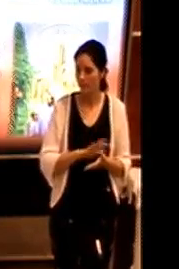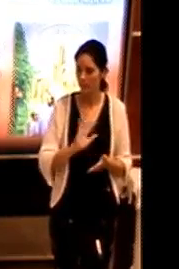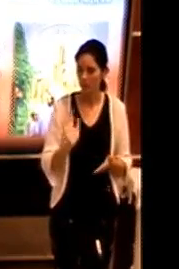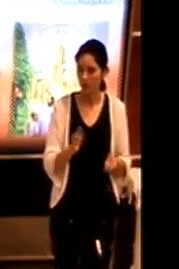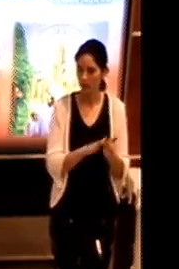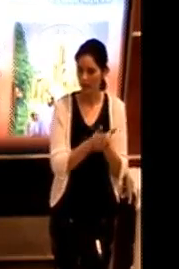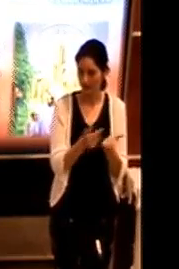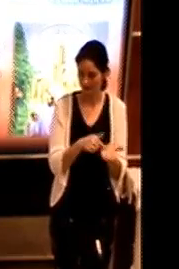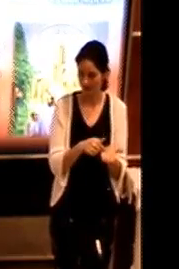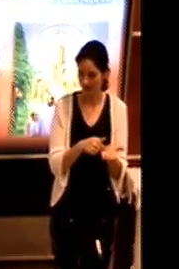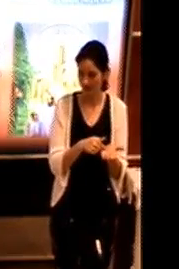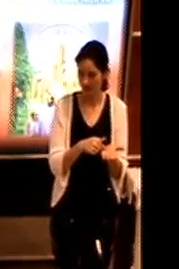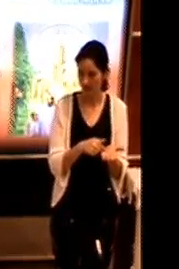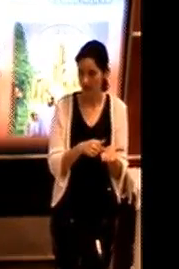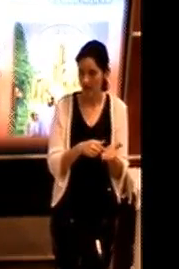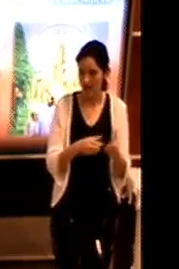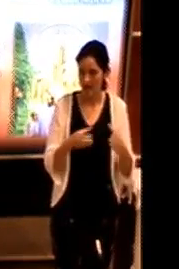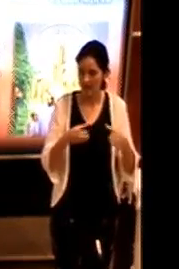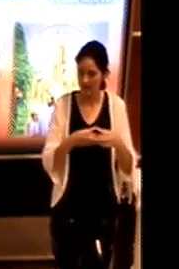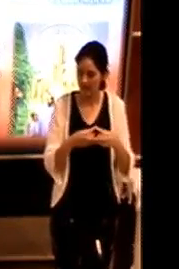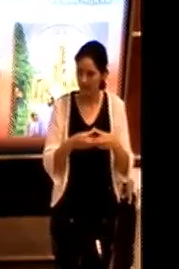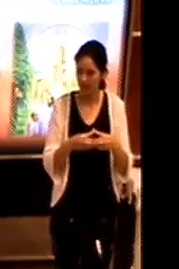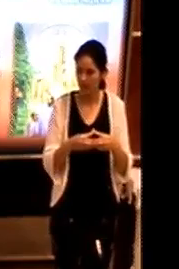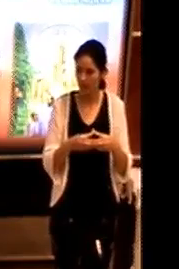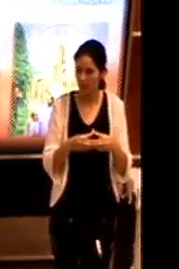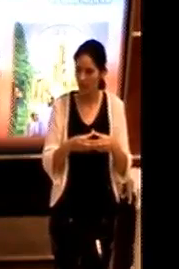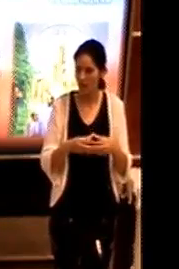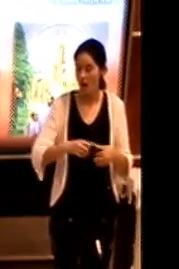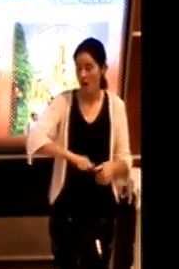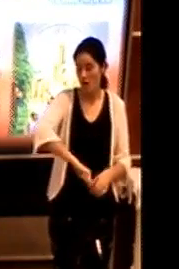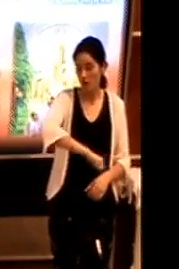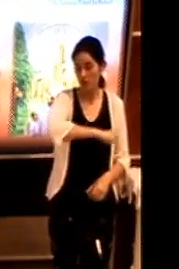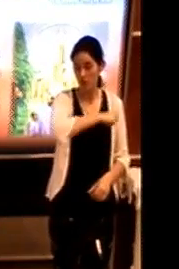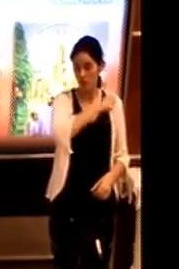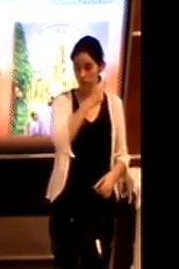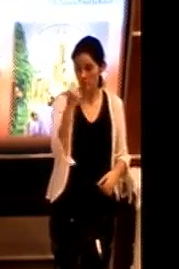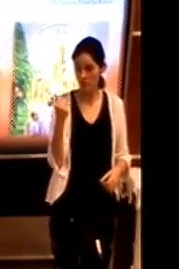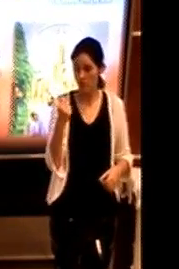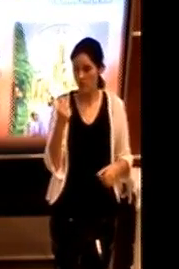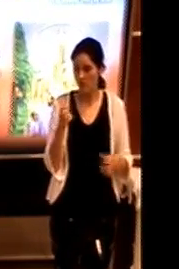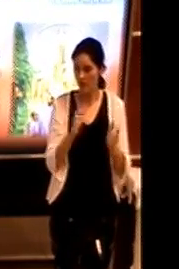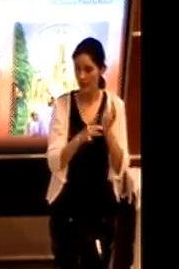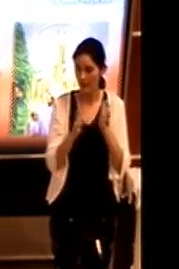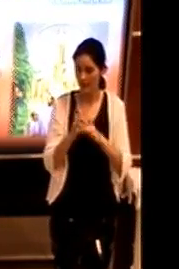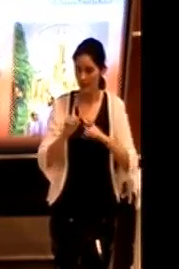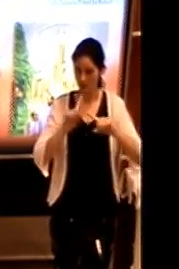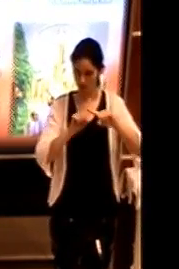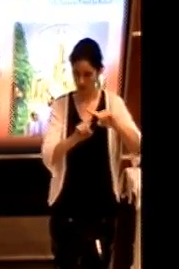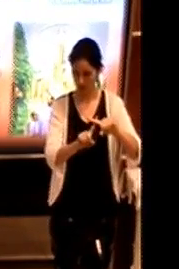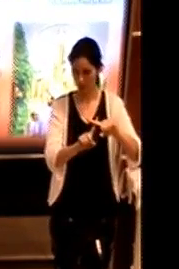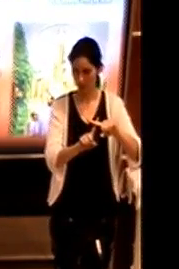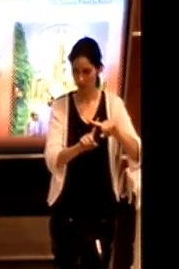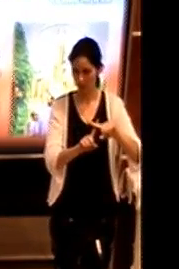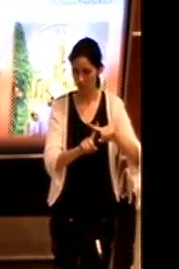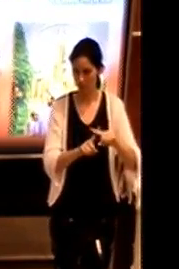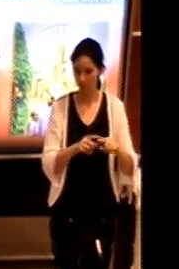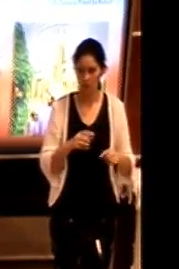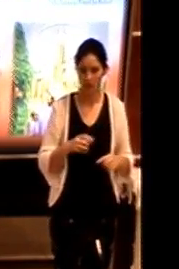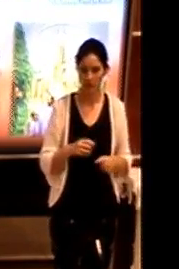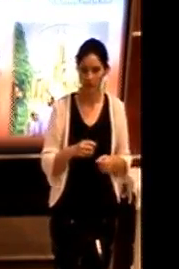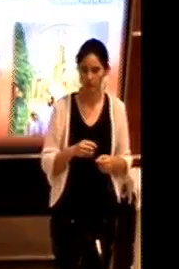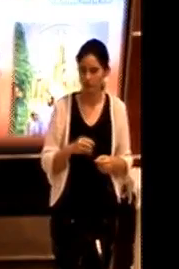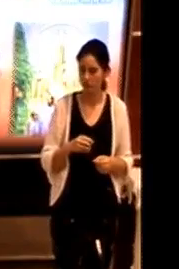de salvación. Triunfo de Jesús en la cruz del Calvario, por eso dice lo siguiente en Colosenses 2:15.